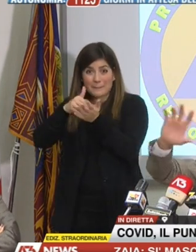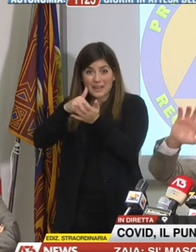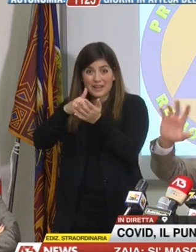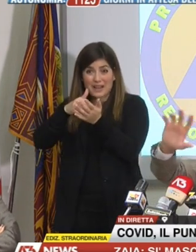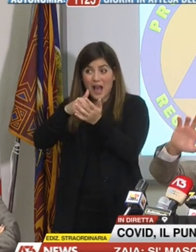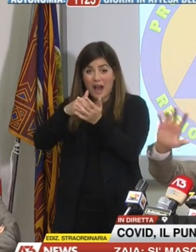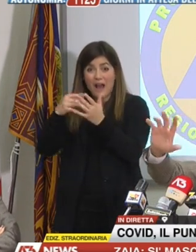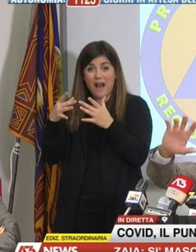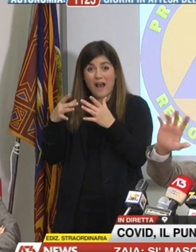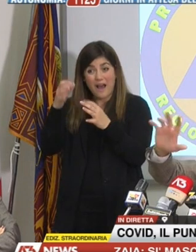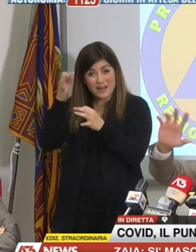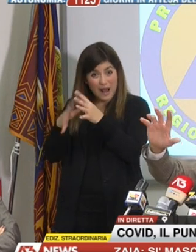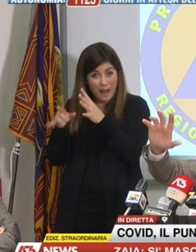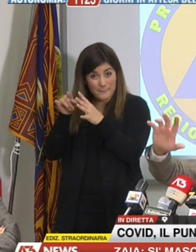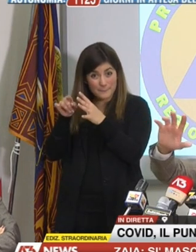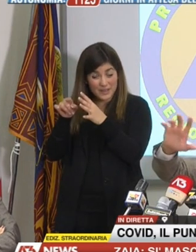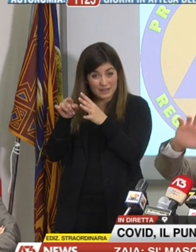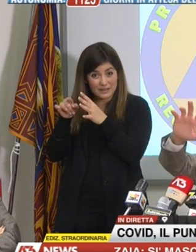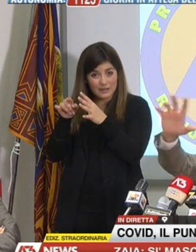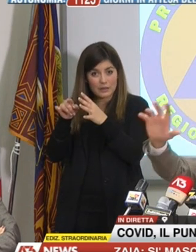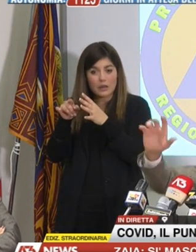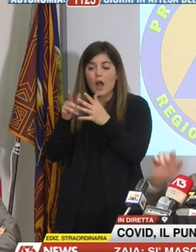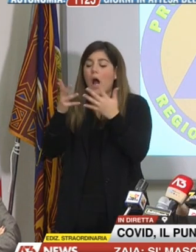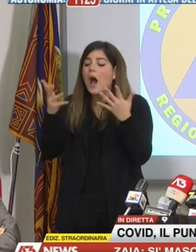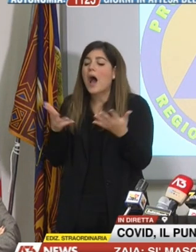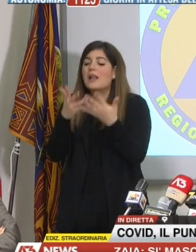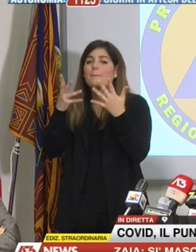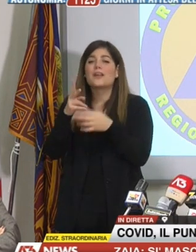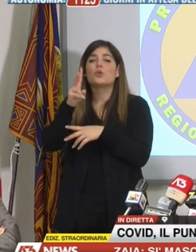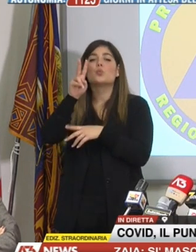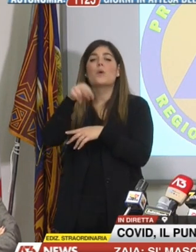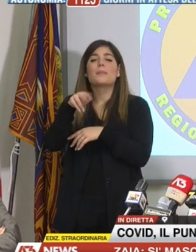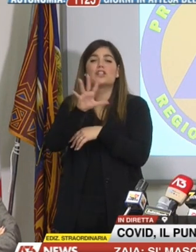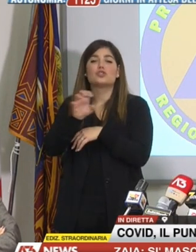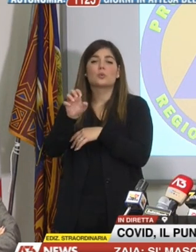farla proprio piccola, almeno 2.500 positivi.